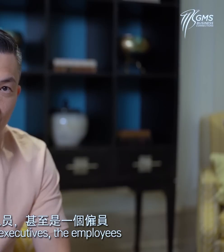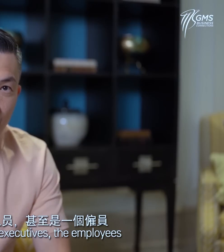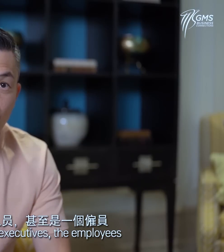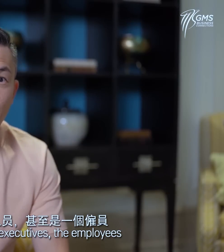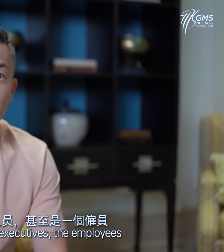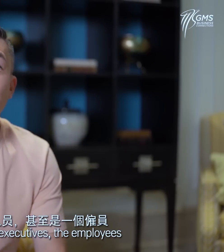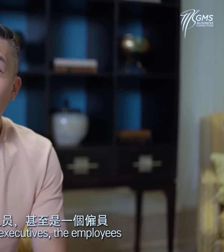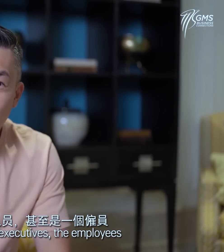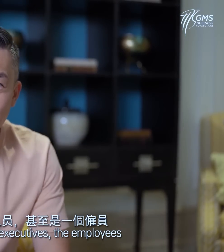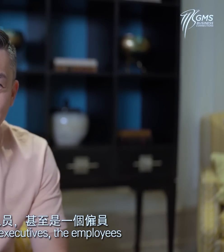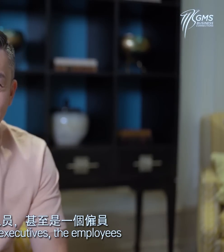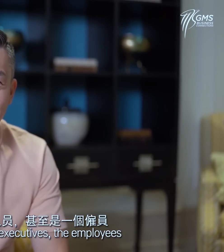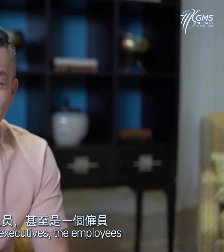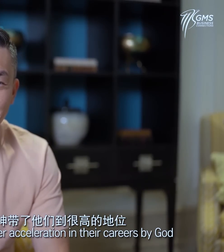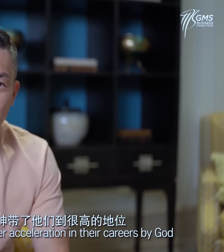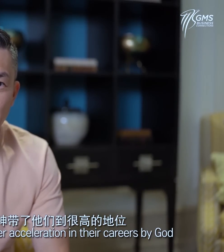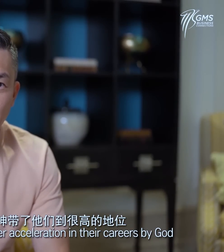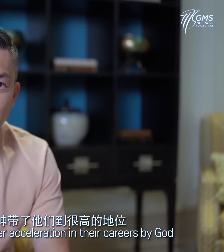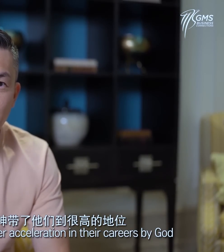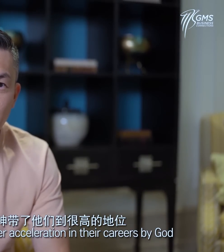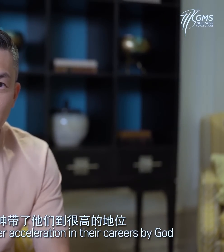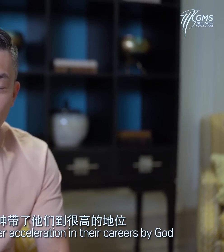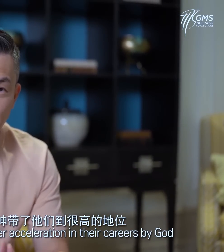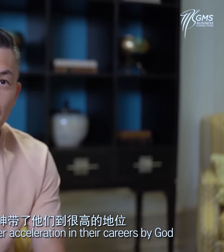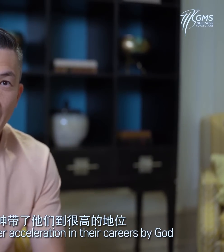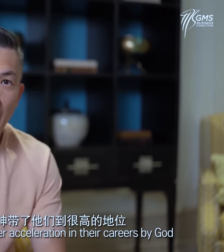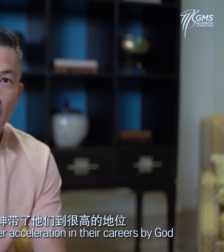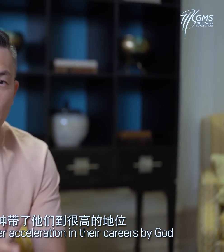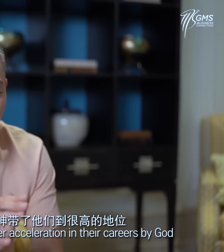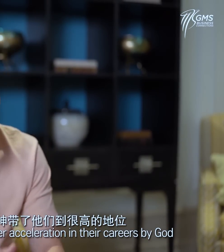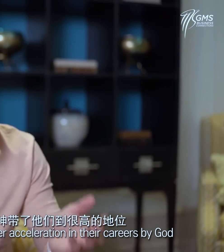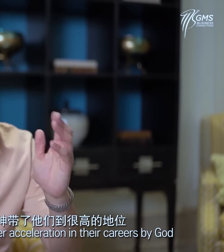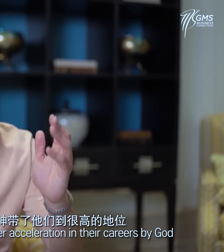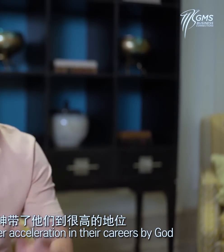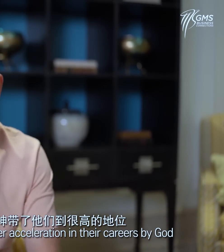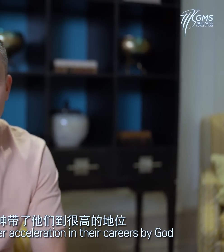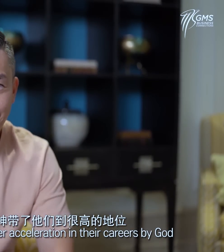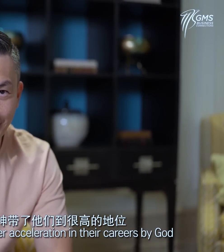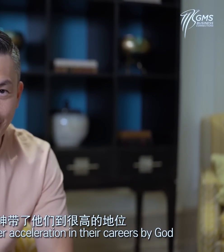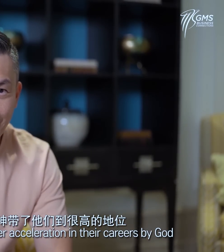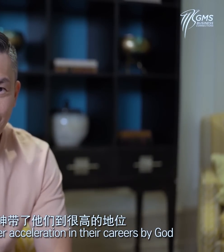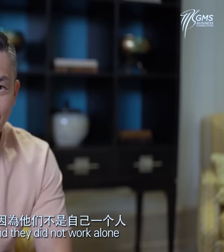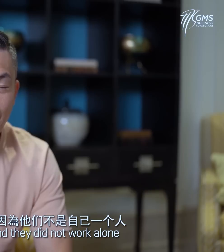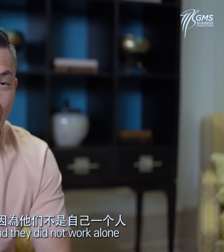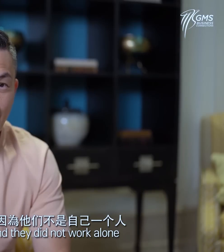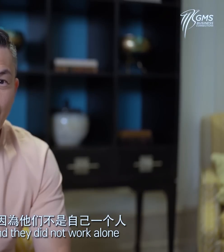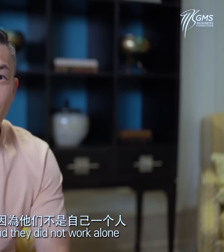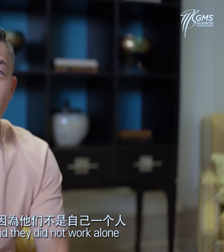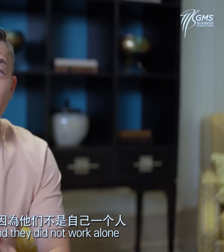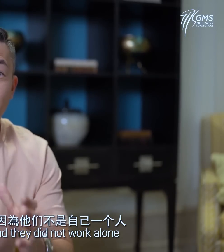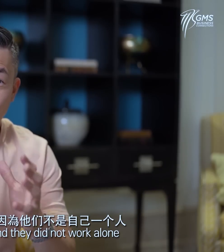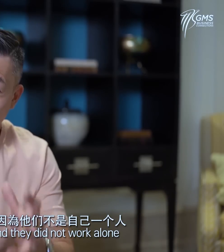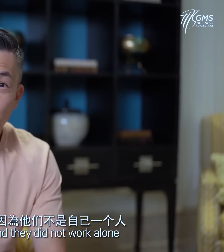eksekutif, seorang karyawan bahkan. Tapi mereka dalam karir mereka di bawah Tuhan super tinggi, karena